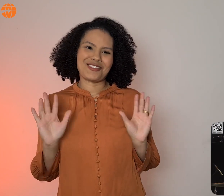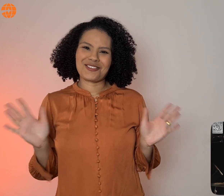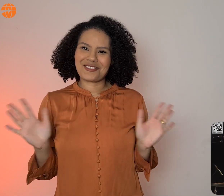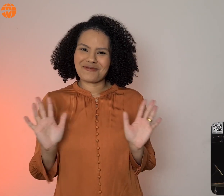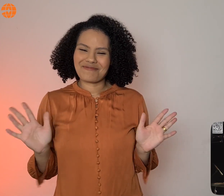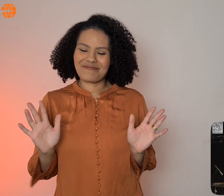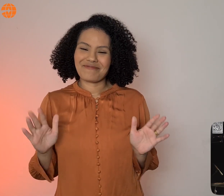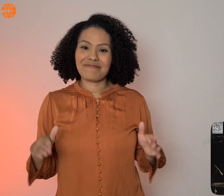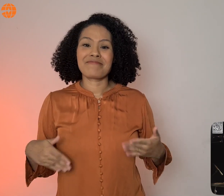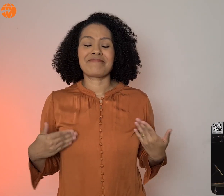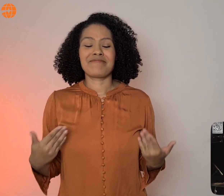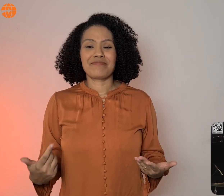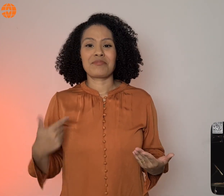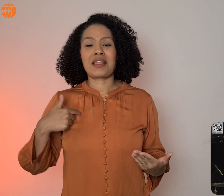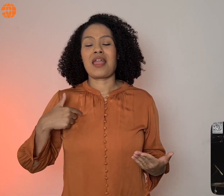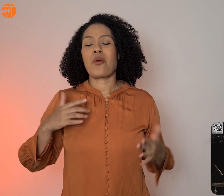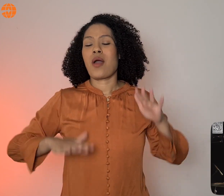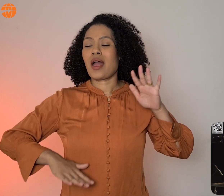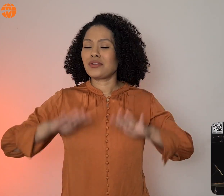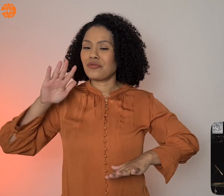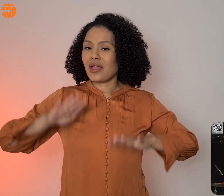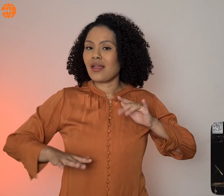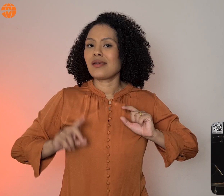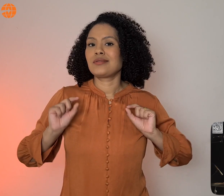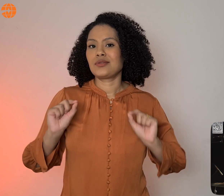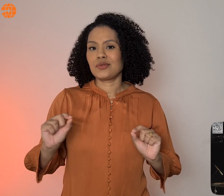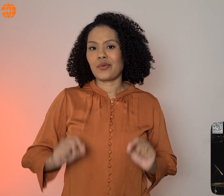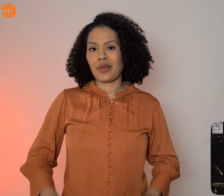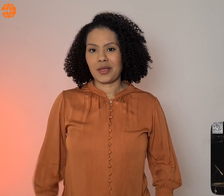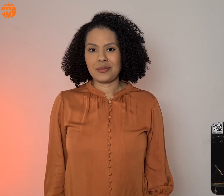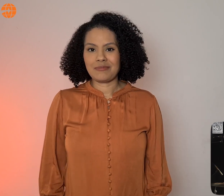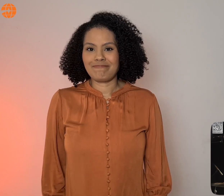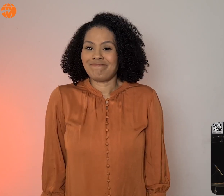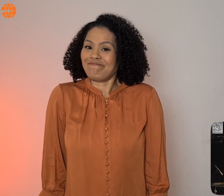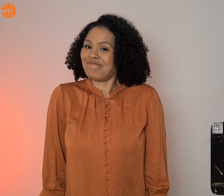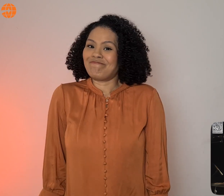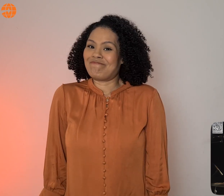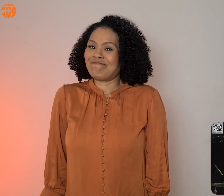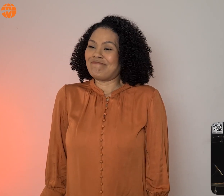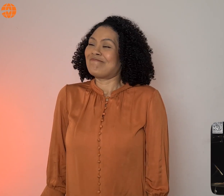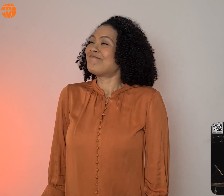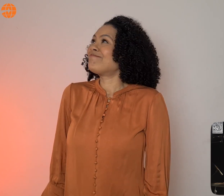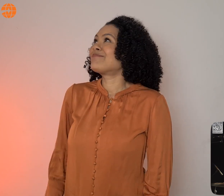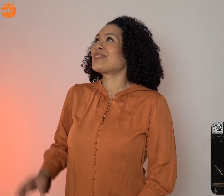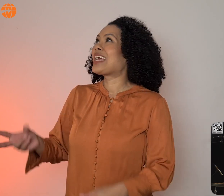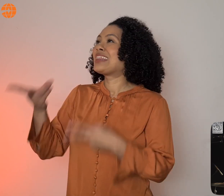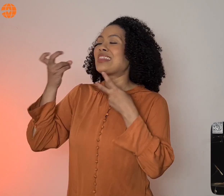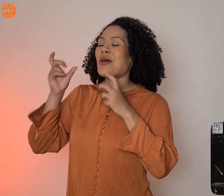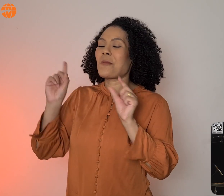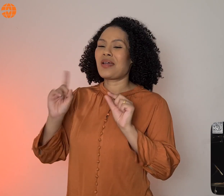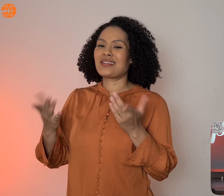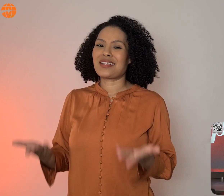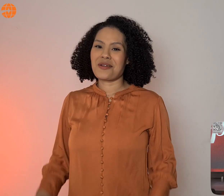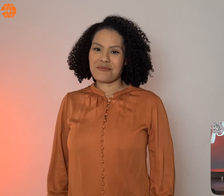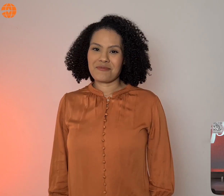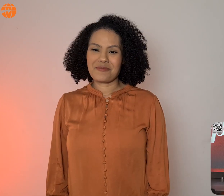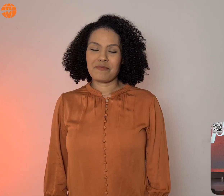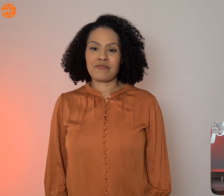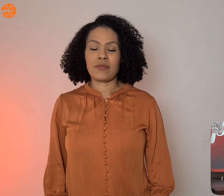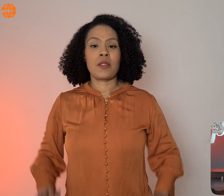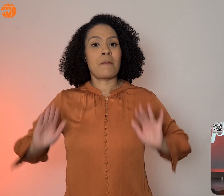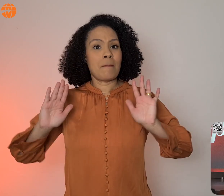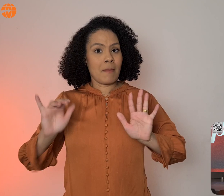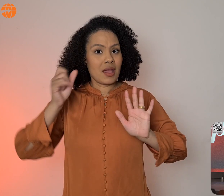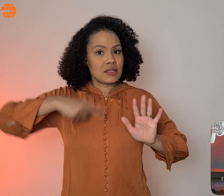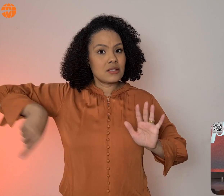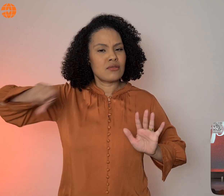isso. and how flagrantly unappreciative I am. E o quanto muitas vezes eu não reconheço tudo isso. Now, if you'll do this, if you'll